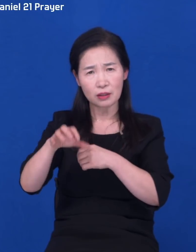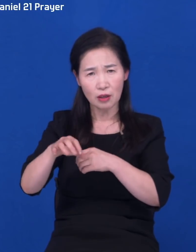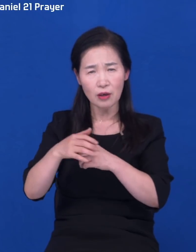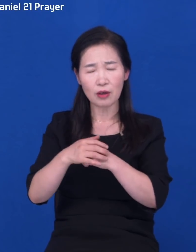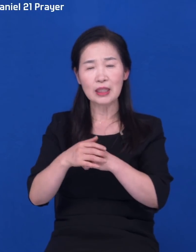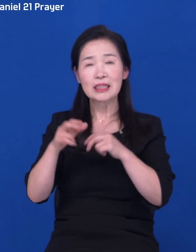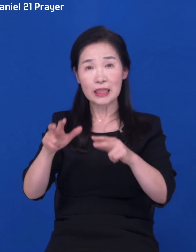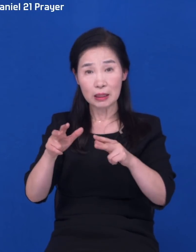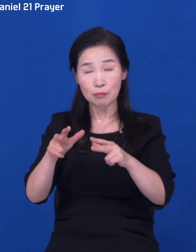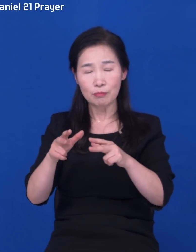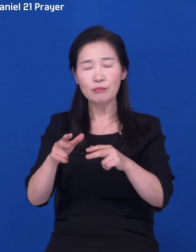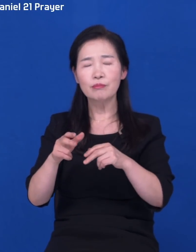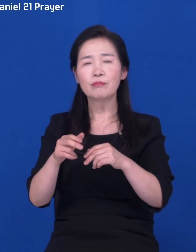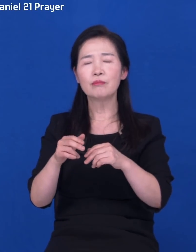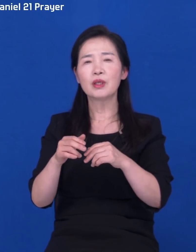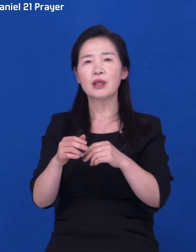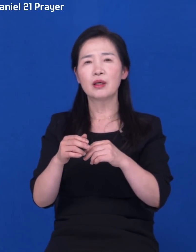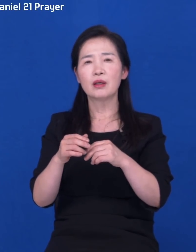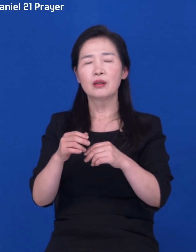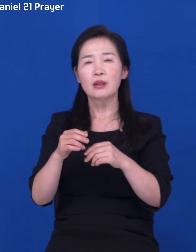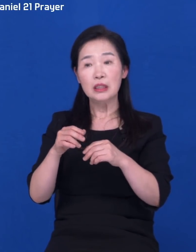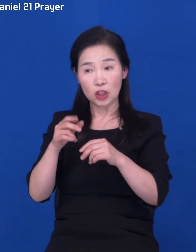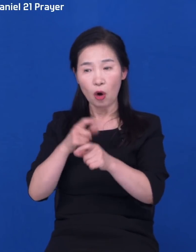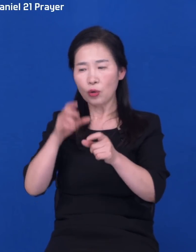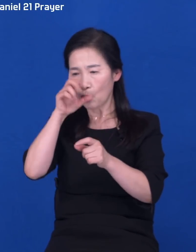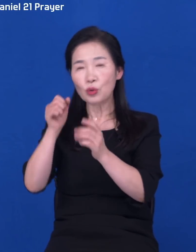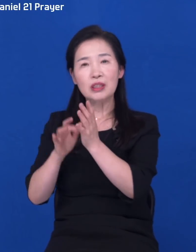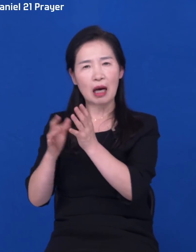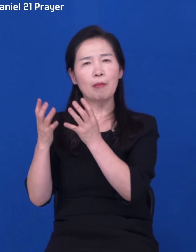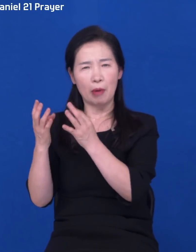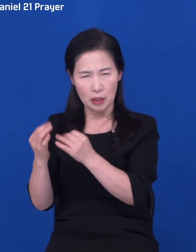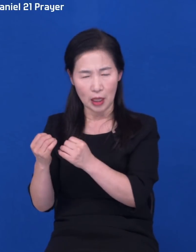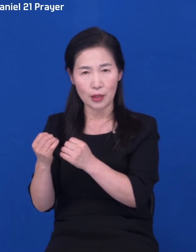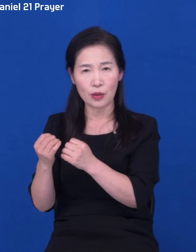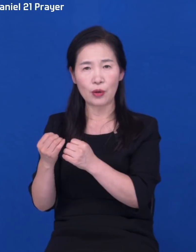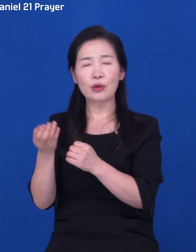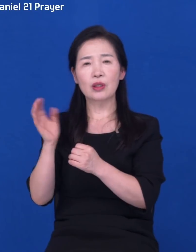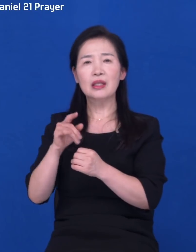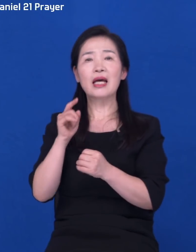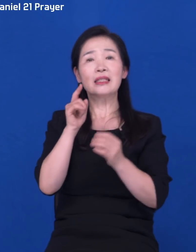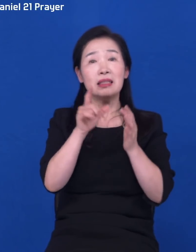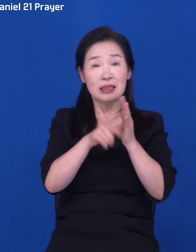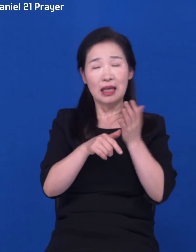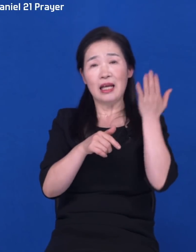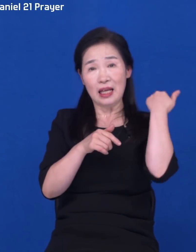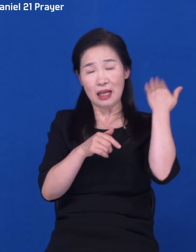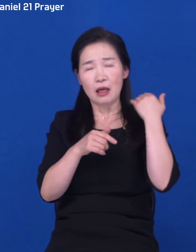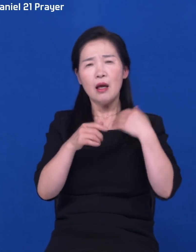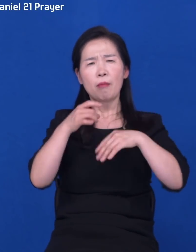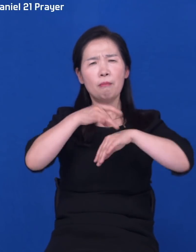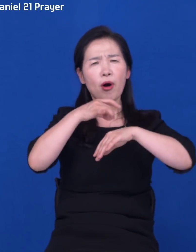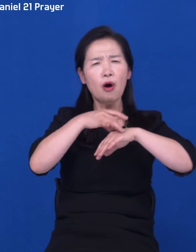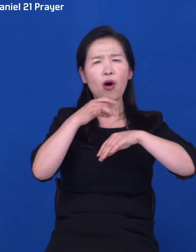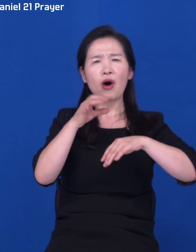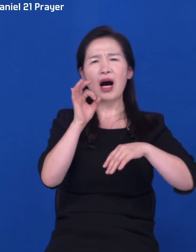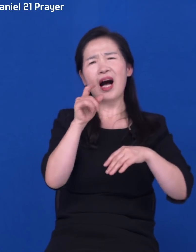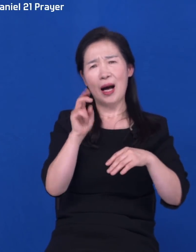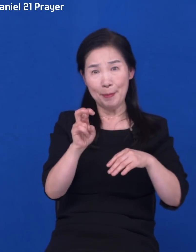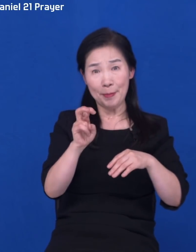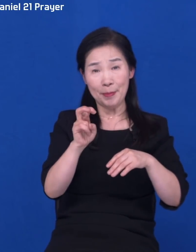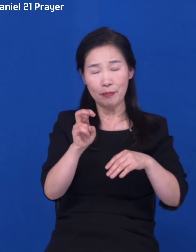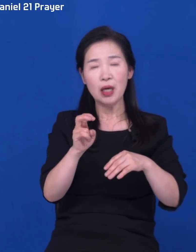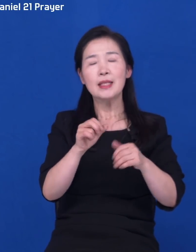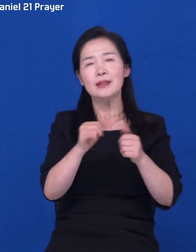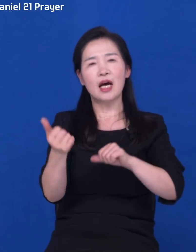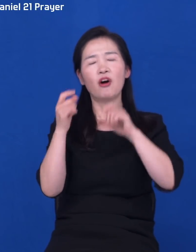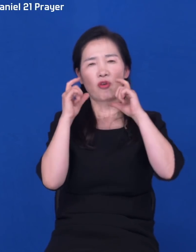의학이 그때보다 조금 더 좋아져서 좋은 약이 많이 나왔어요. 그런데 그때는 뼈에 암이 갔으니까 그냥 사형 선고, 뼈에 있는